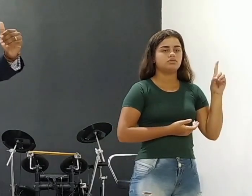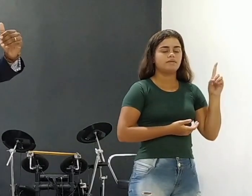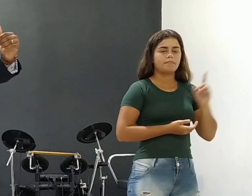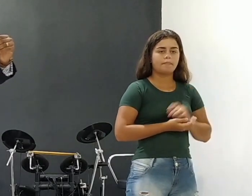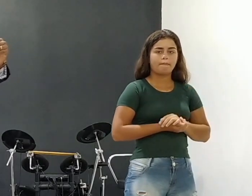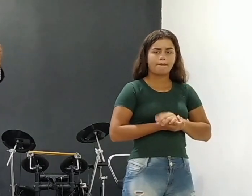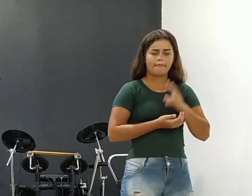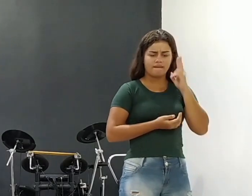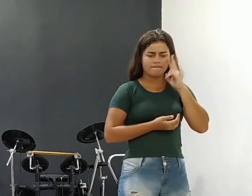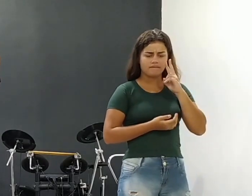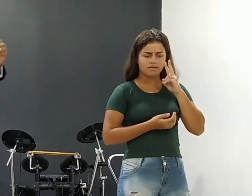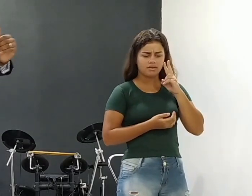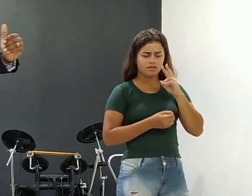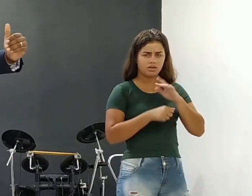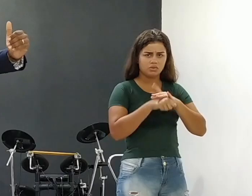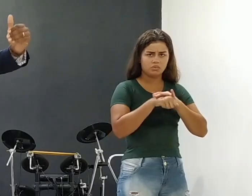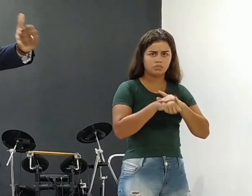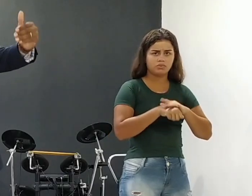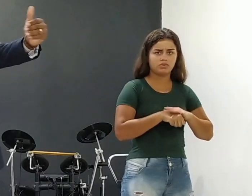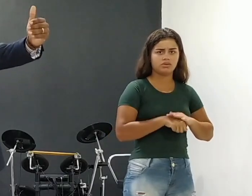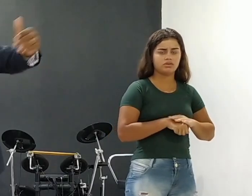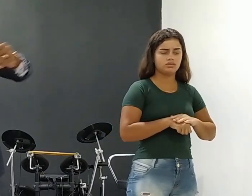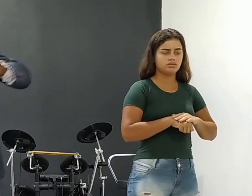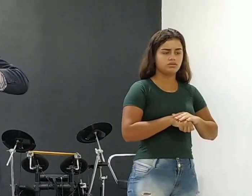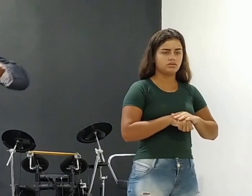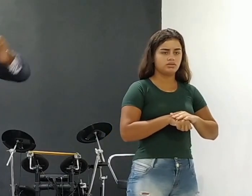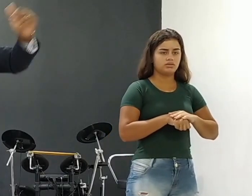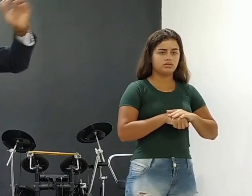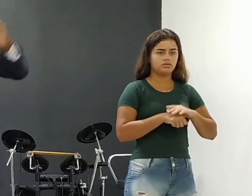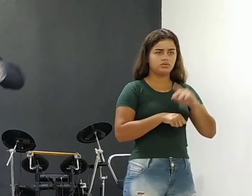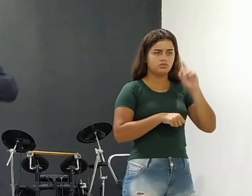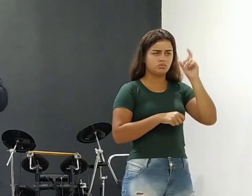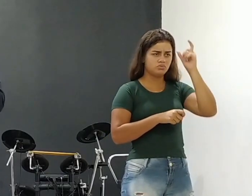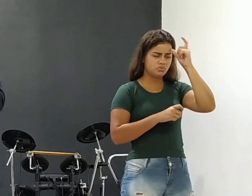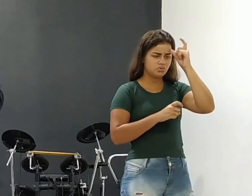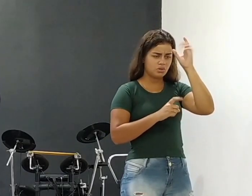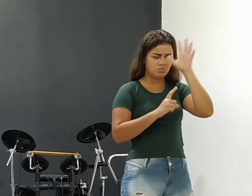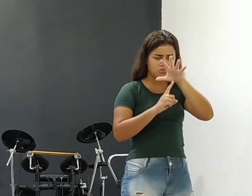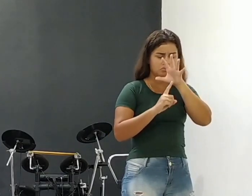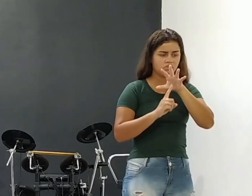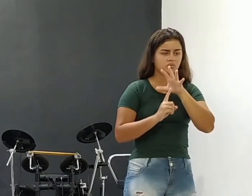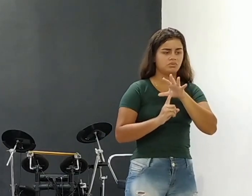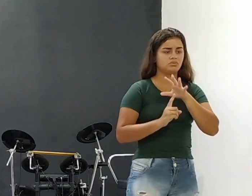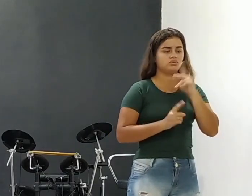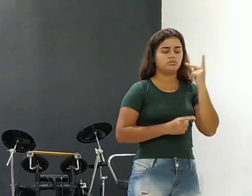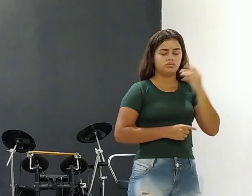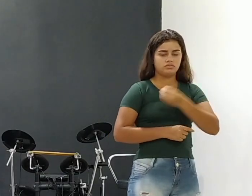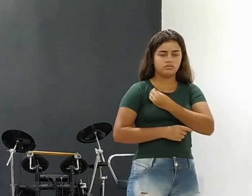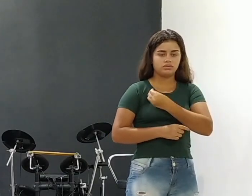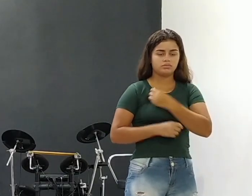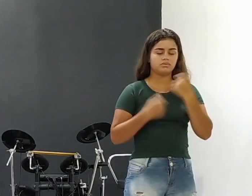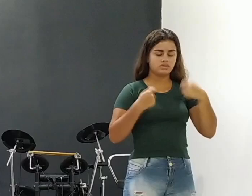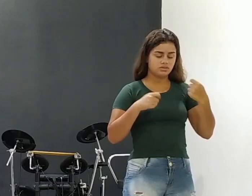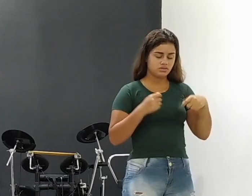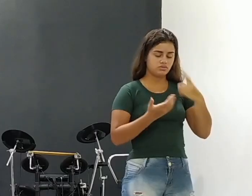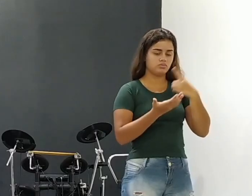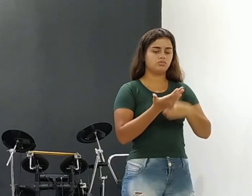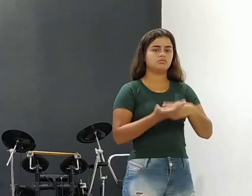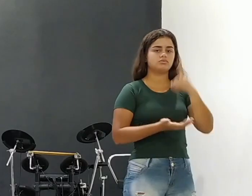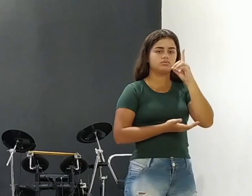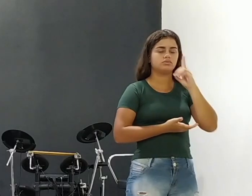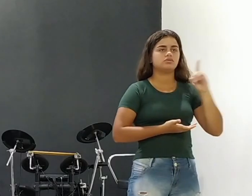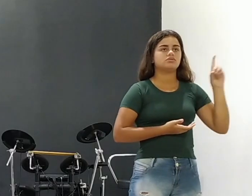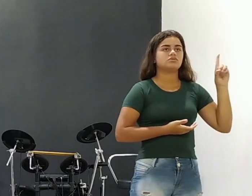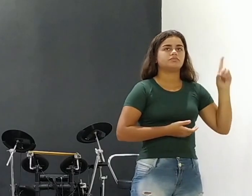aquela doença que foi o diabo que permitiu que chegasse na tua vida e ir embora? Compromisso comigo. Josué, irmãos,